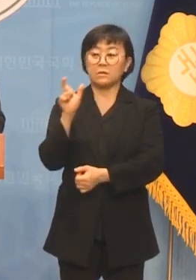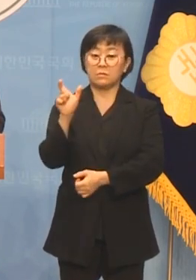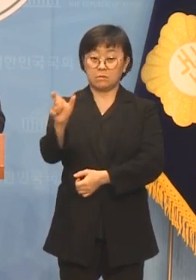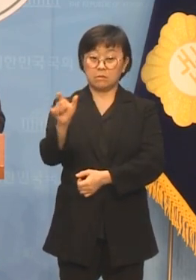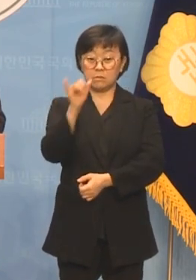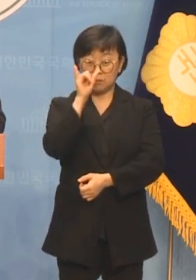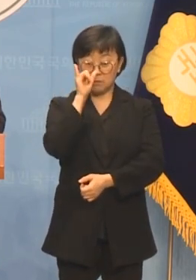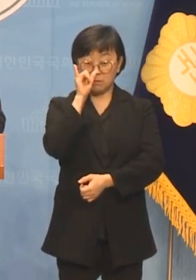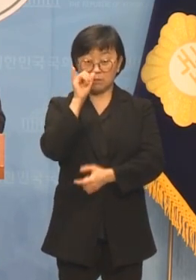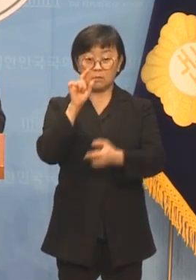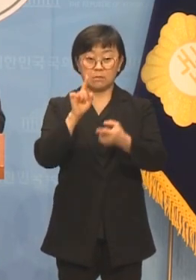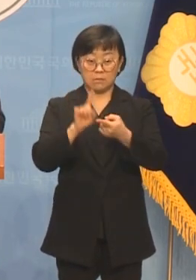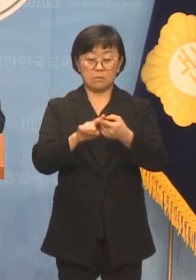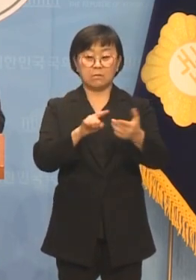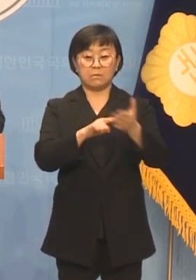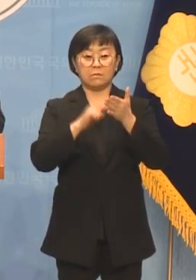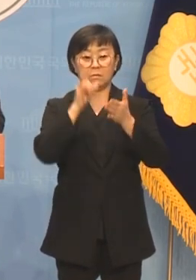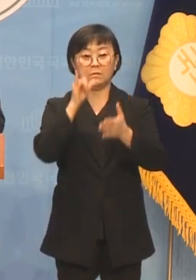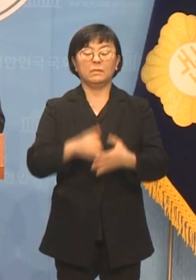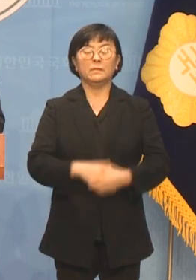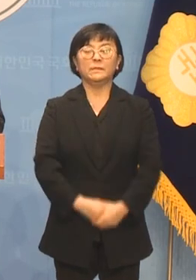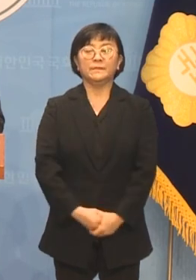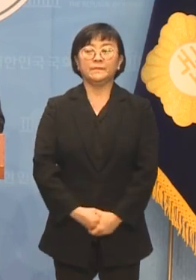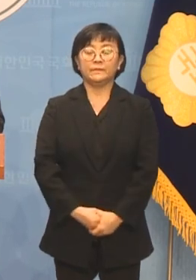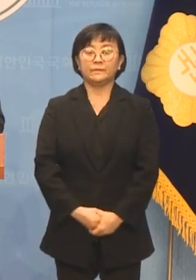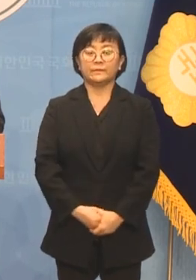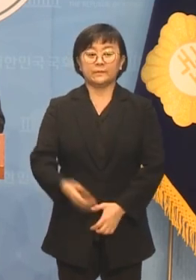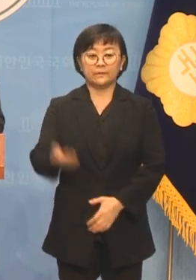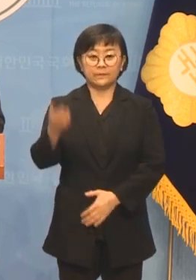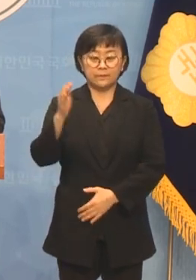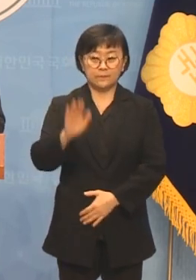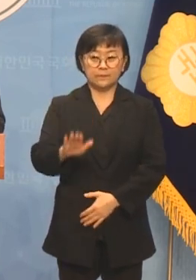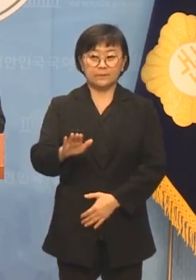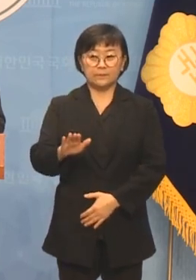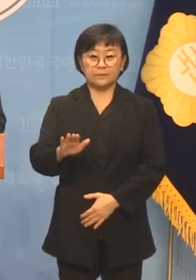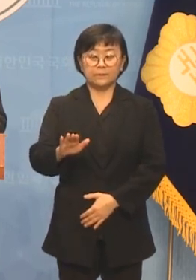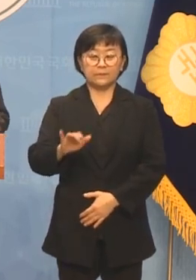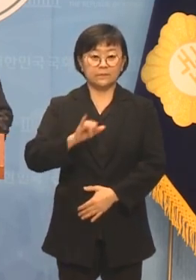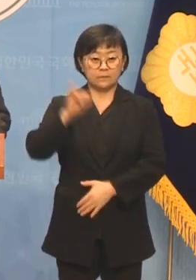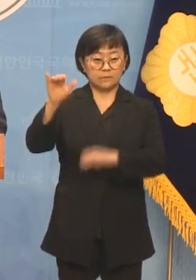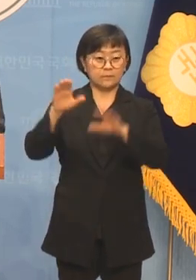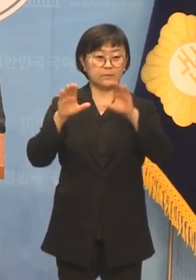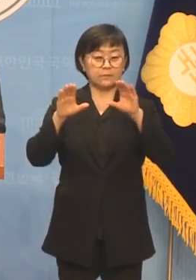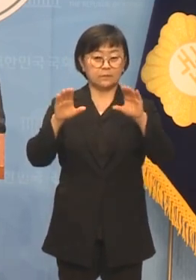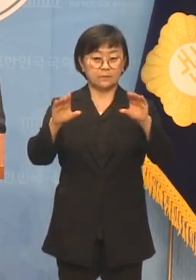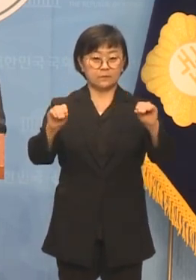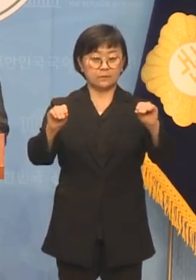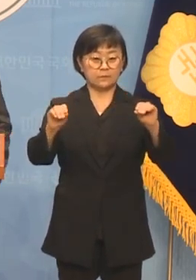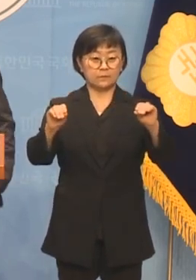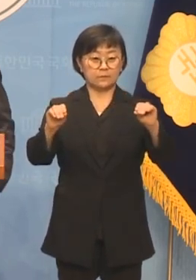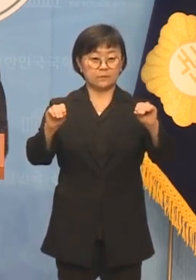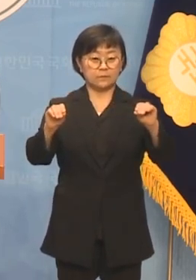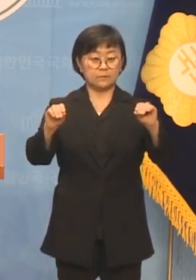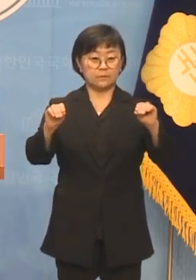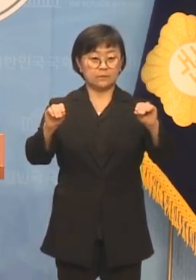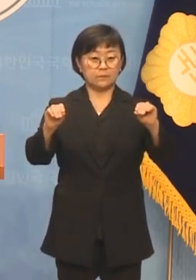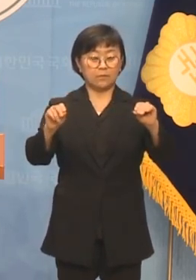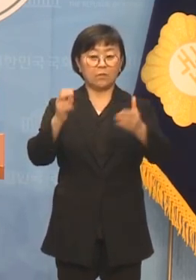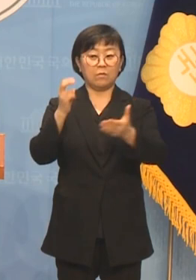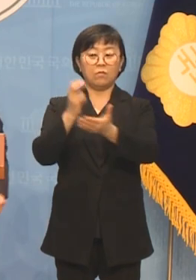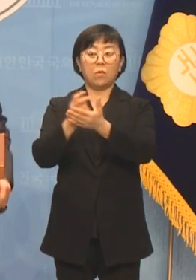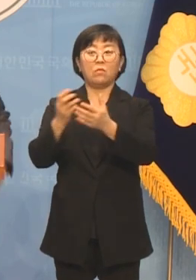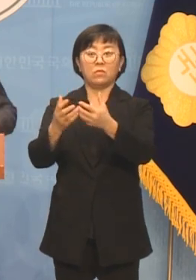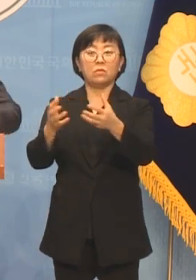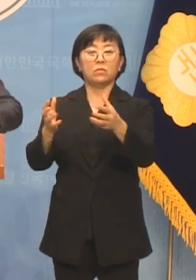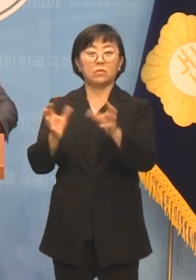있다는 사실도 드러나고 있는 상황입니다. 이럼에도 불구하고 출국 금지를 단행한 부처인